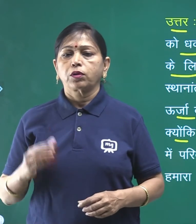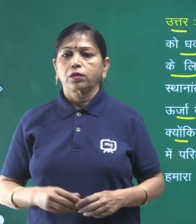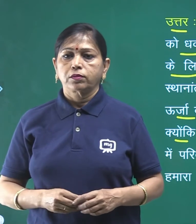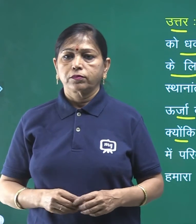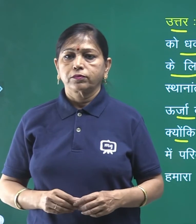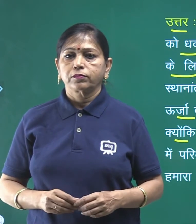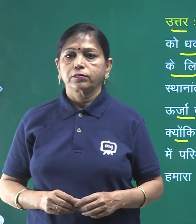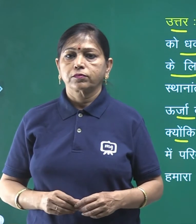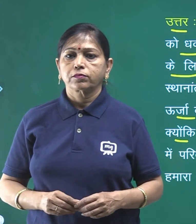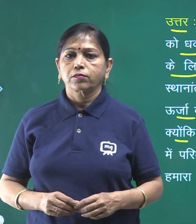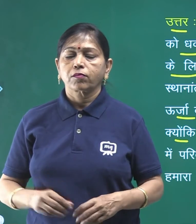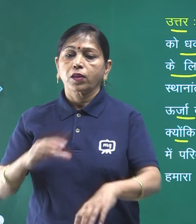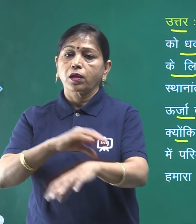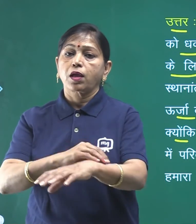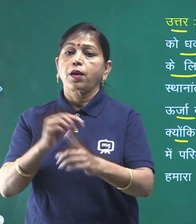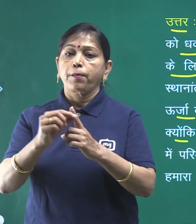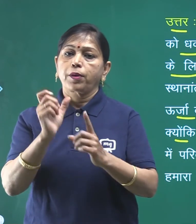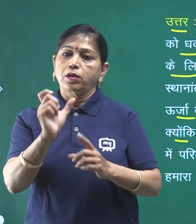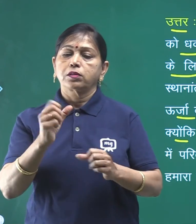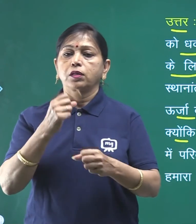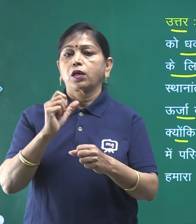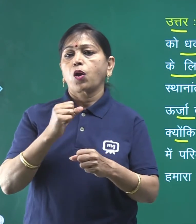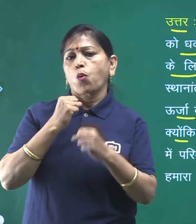क्योंकि पेशीय ऊर्जा